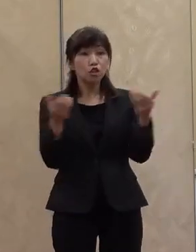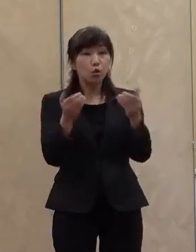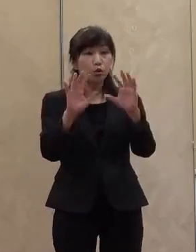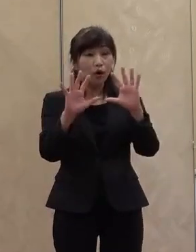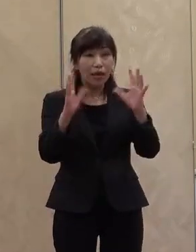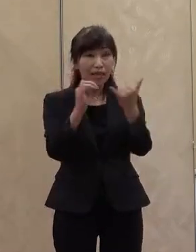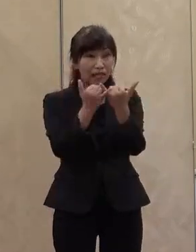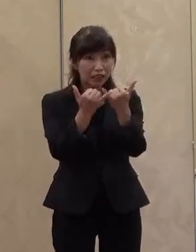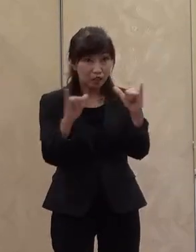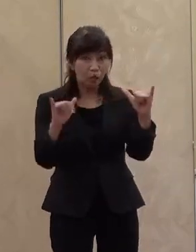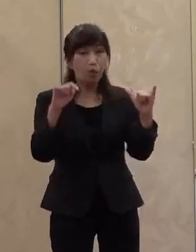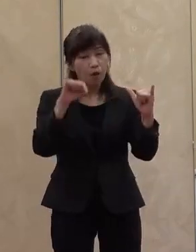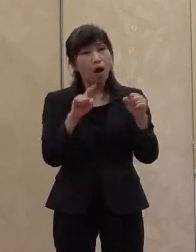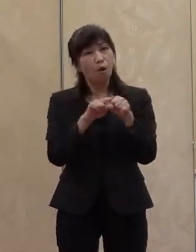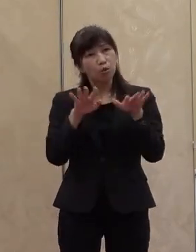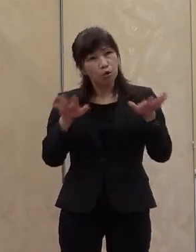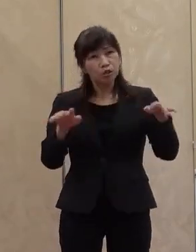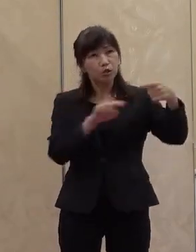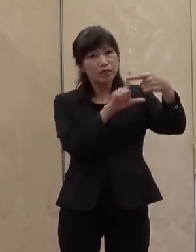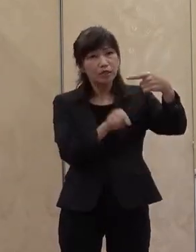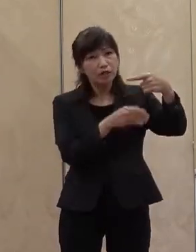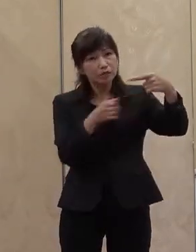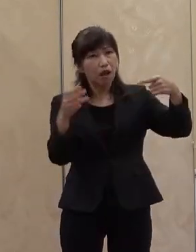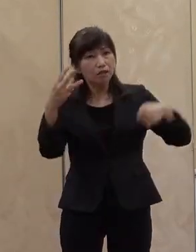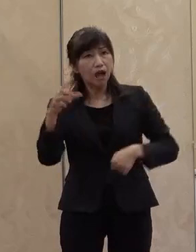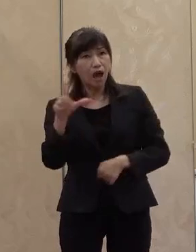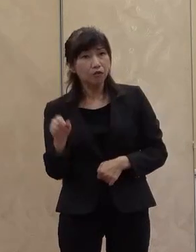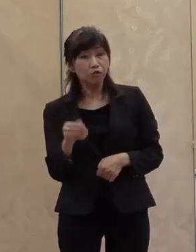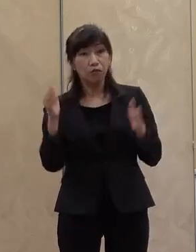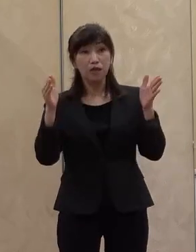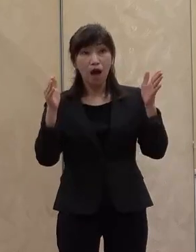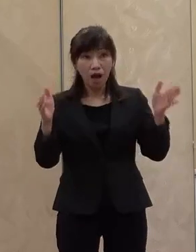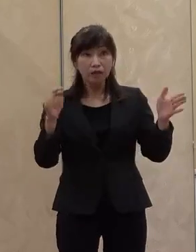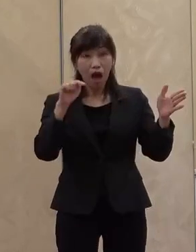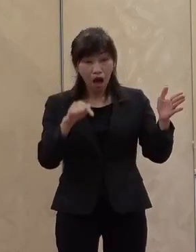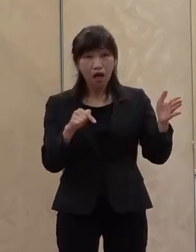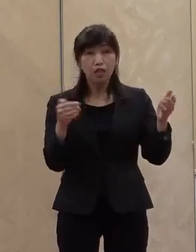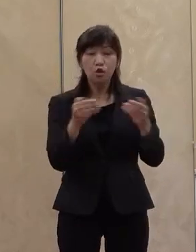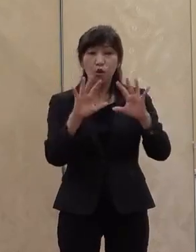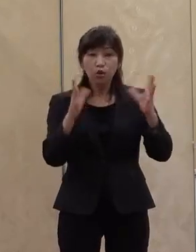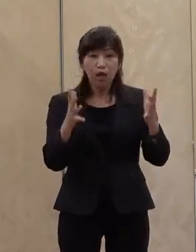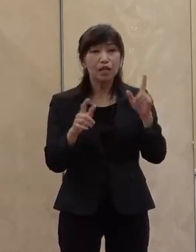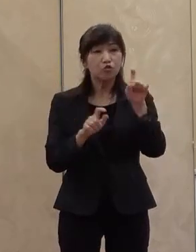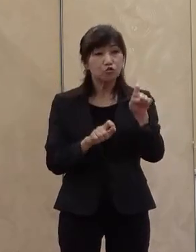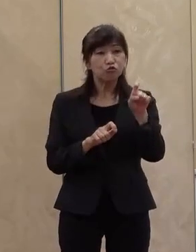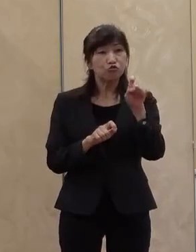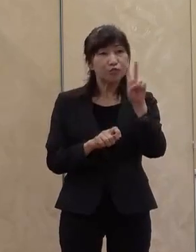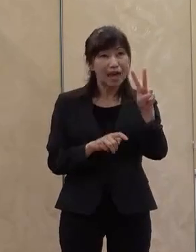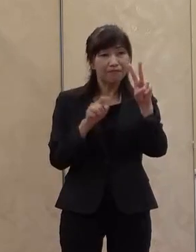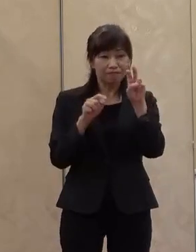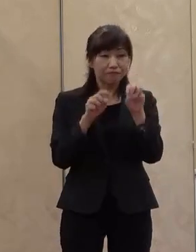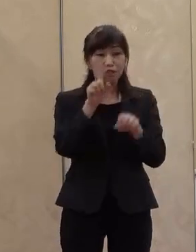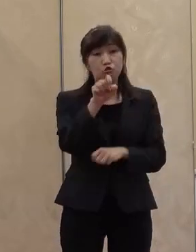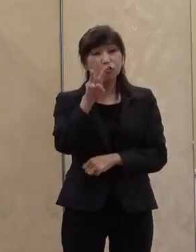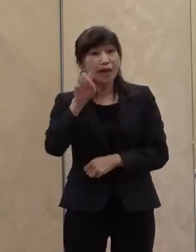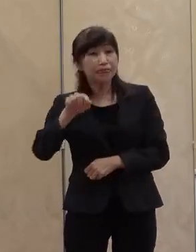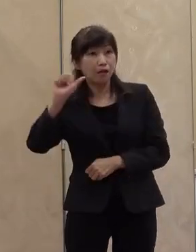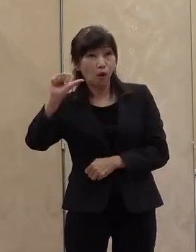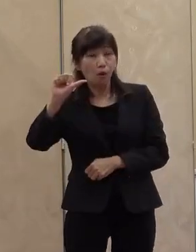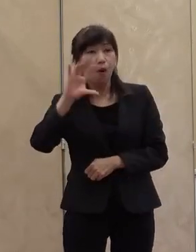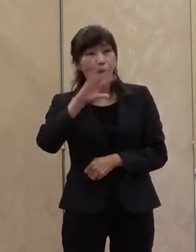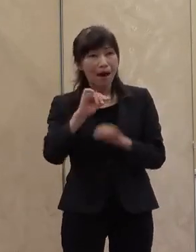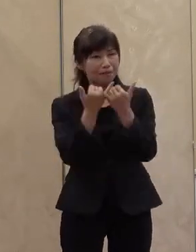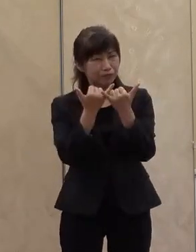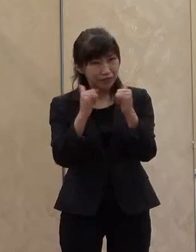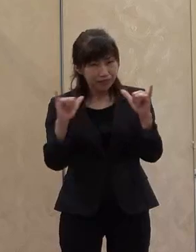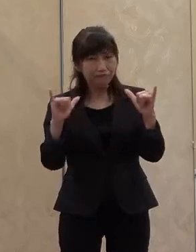、今年の1月から3月までに、失業者 13.5 万人、全国の失業